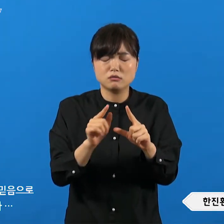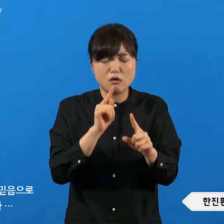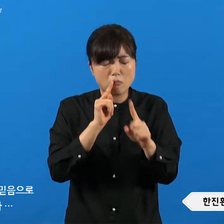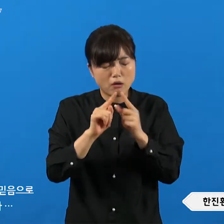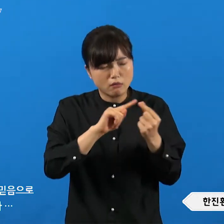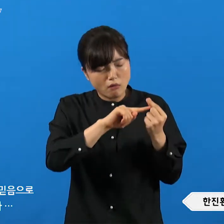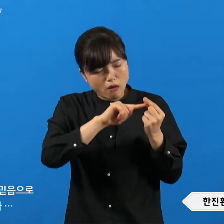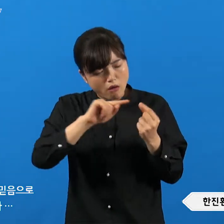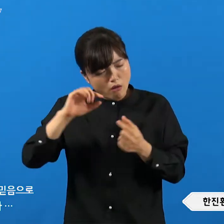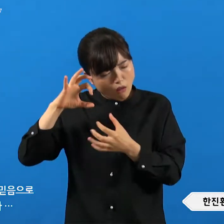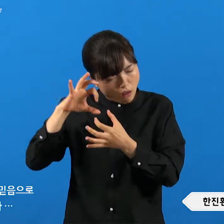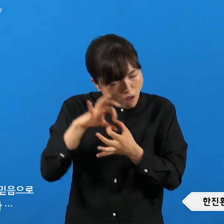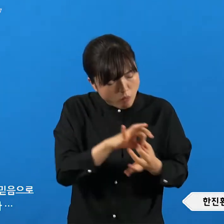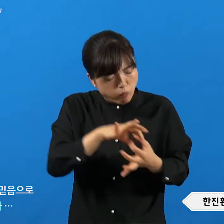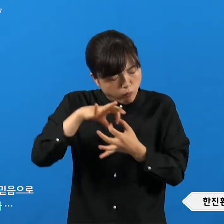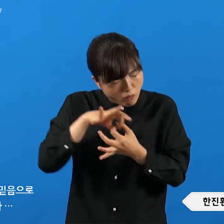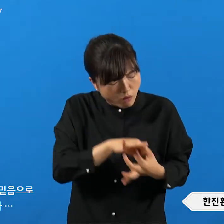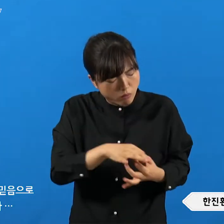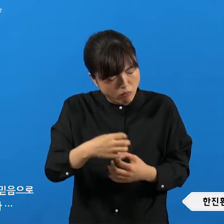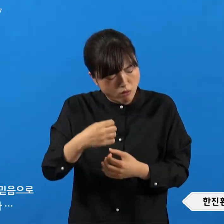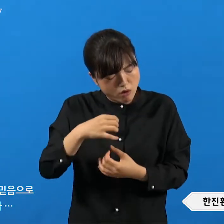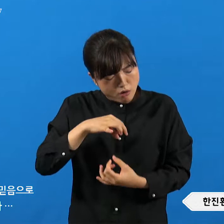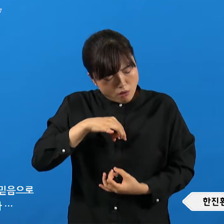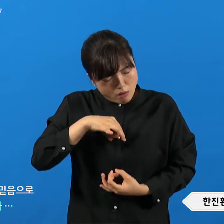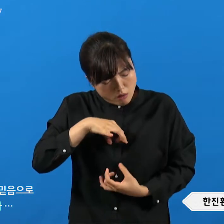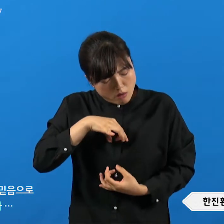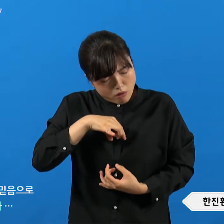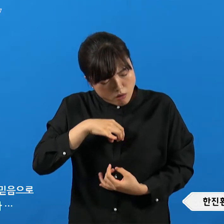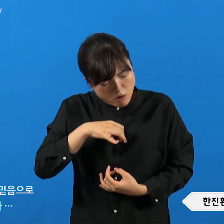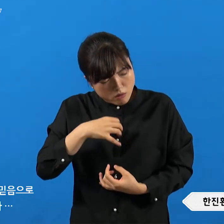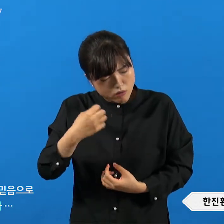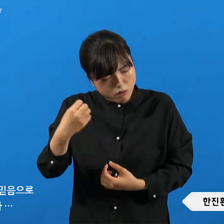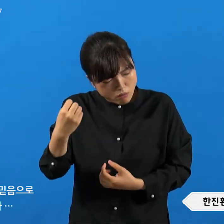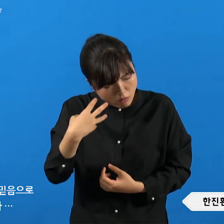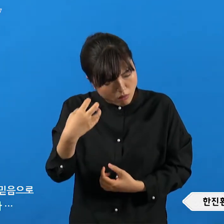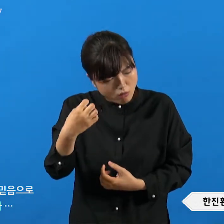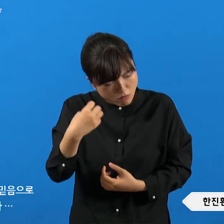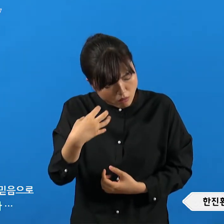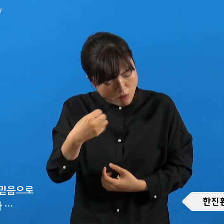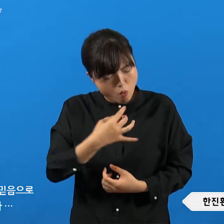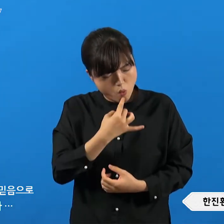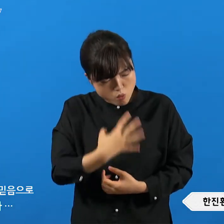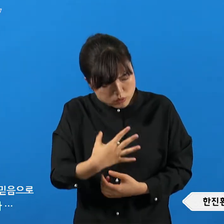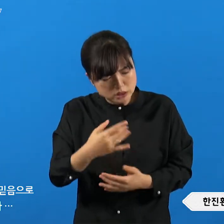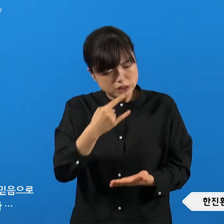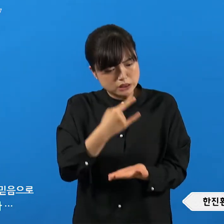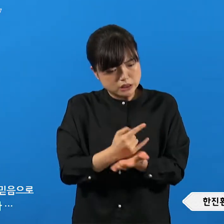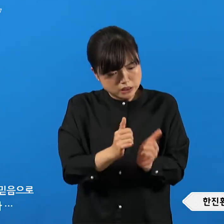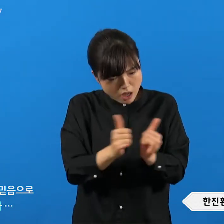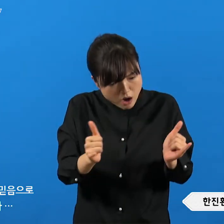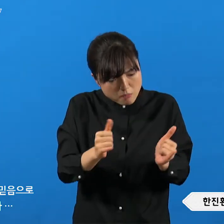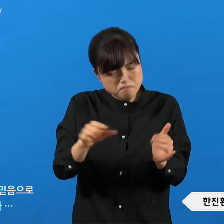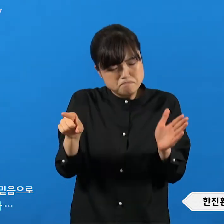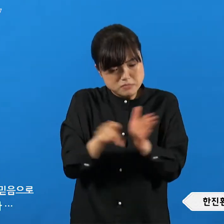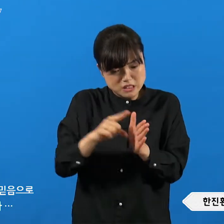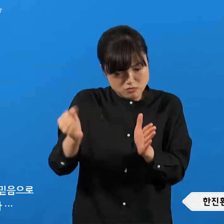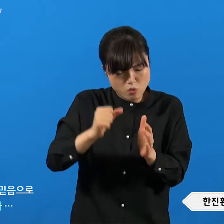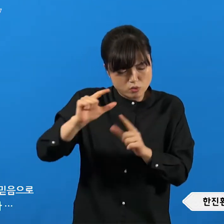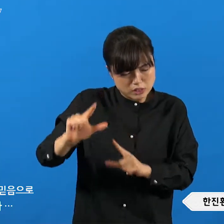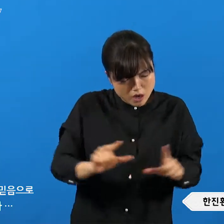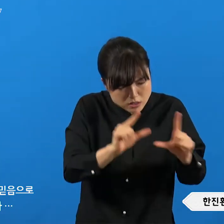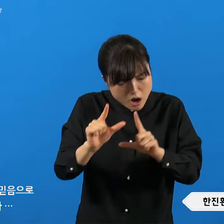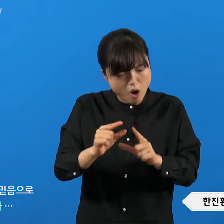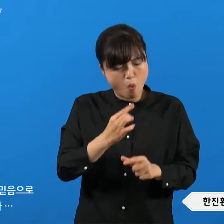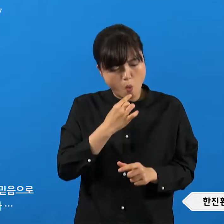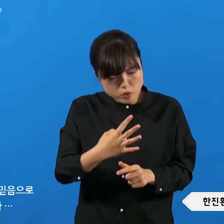그 구절이 점점 더 큰 메아리가 되어서 마음속에 울려 퍼집니다. 오직 믿음으로 말미암아